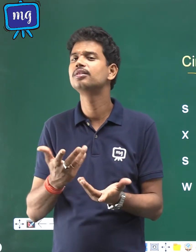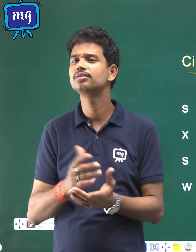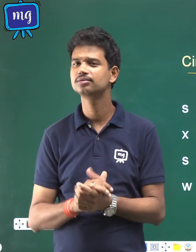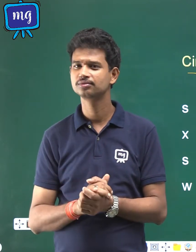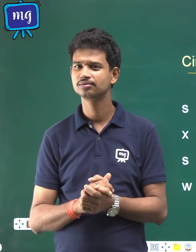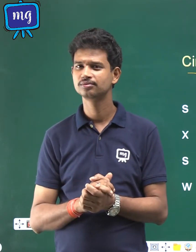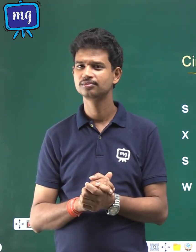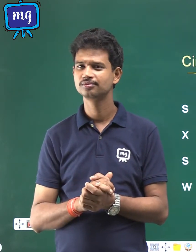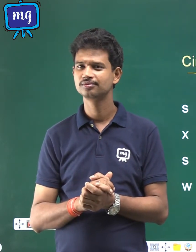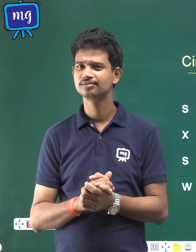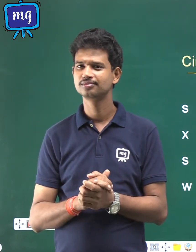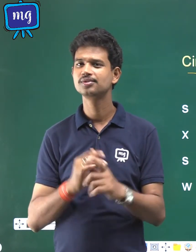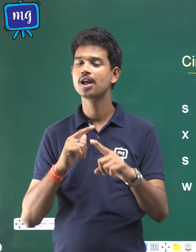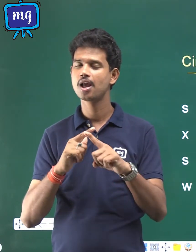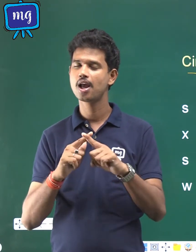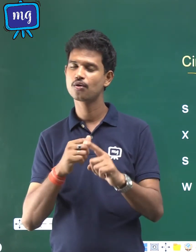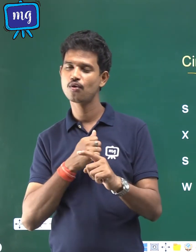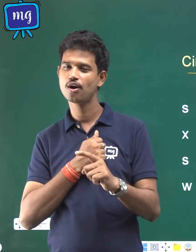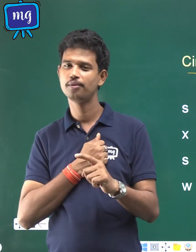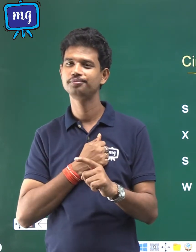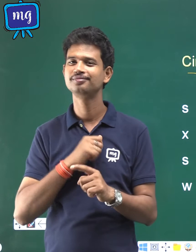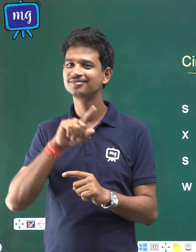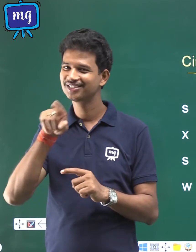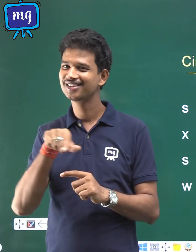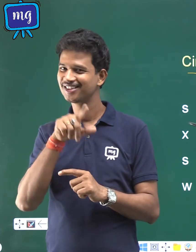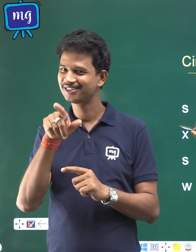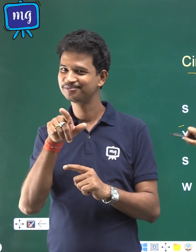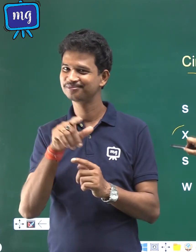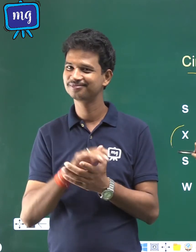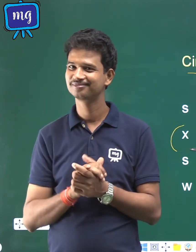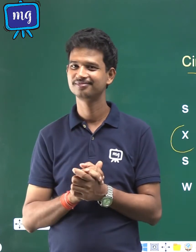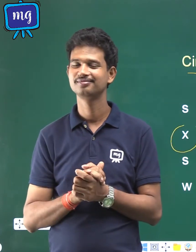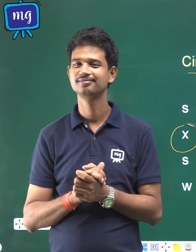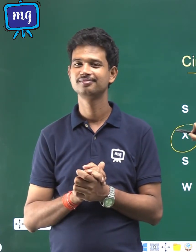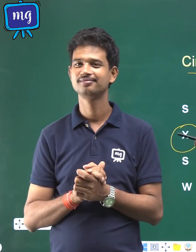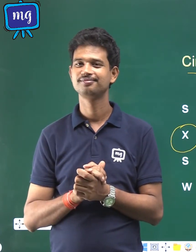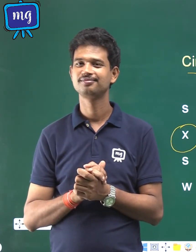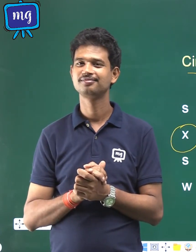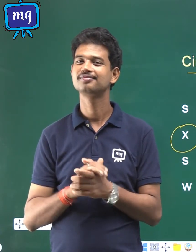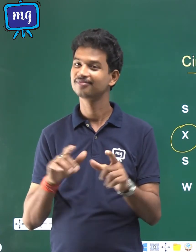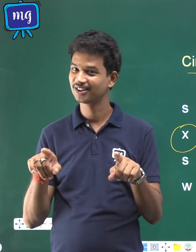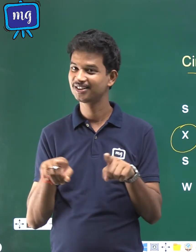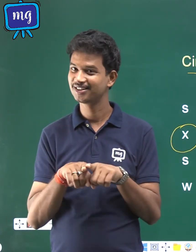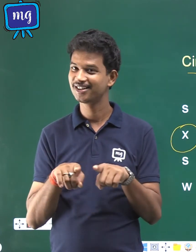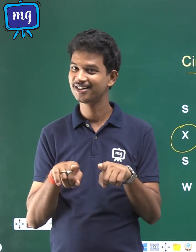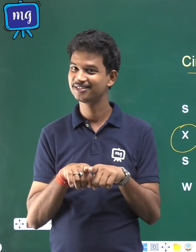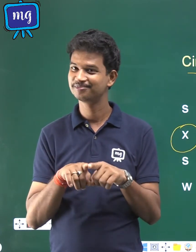हम सर्कल बनाएंगे, x को हम सर्कल